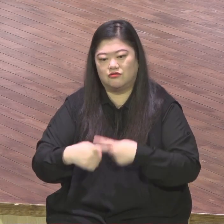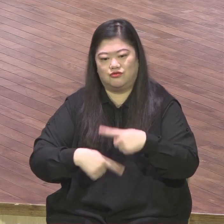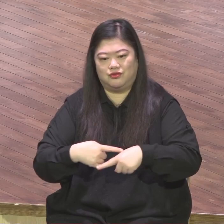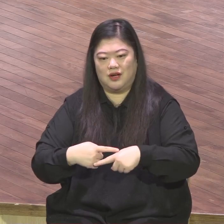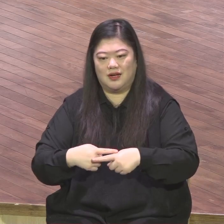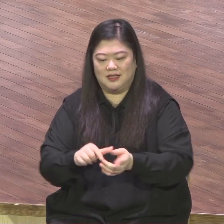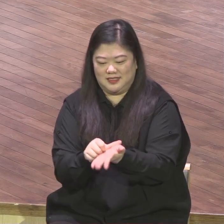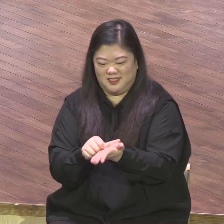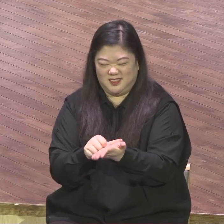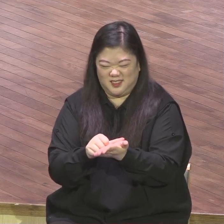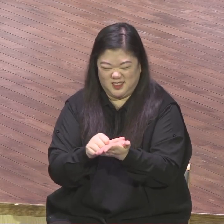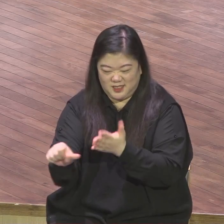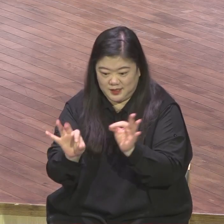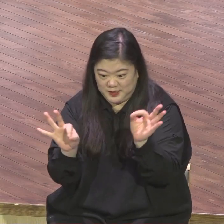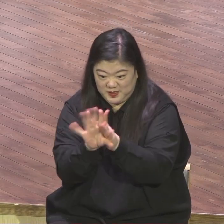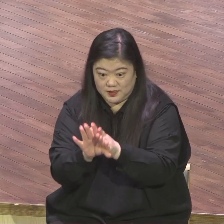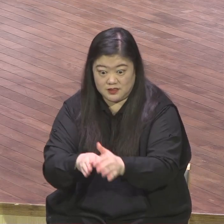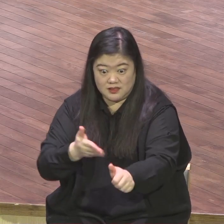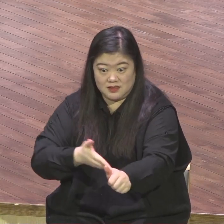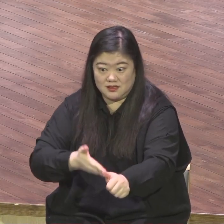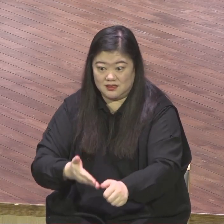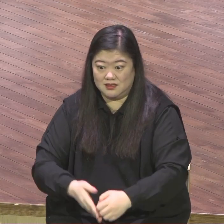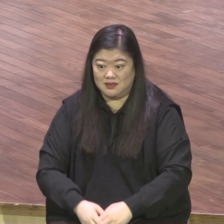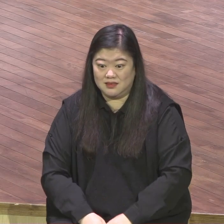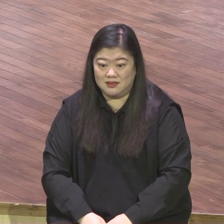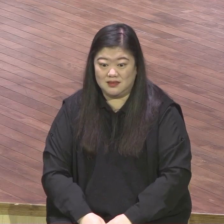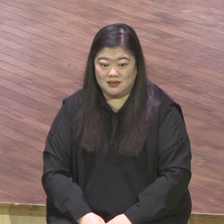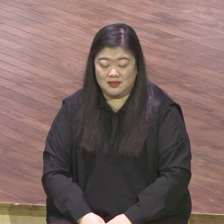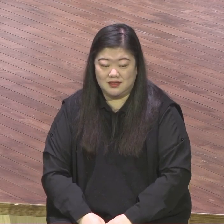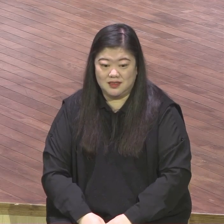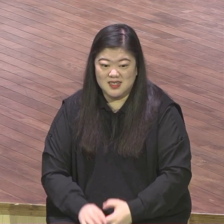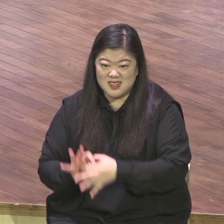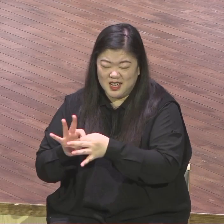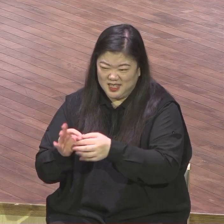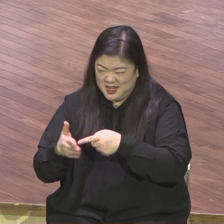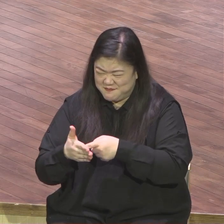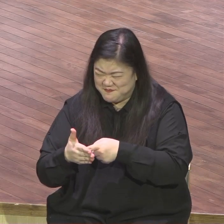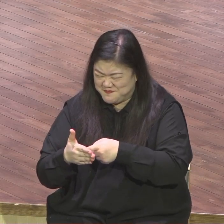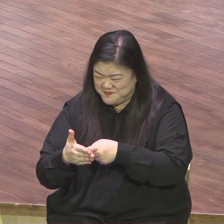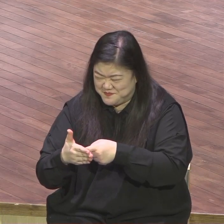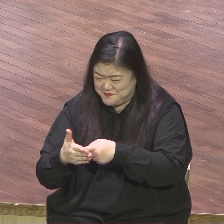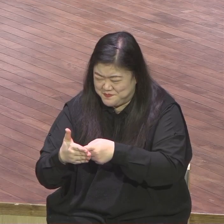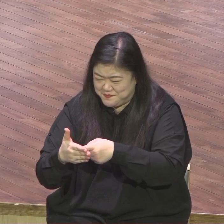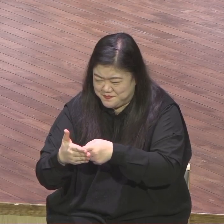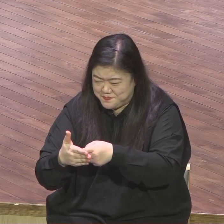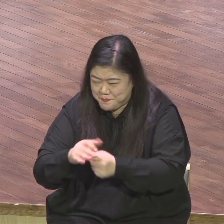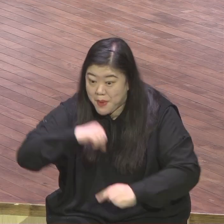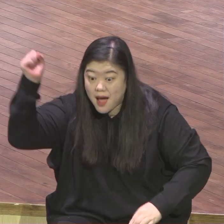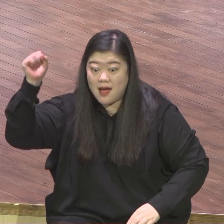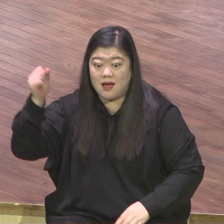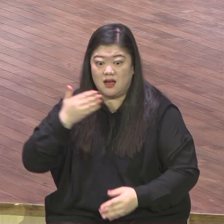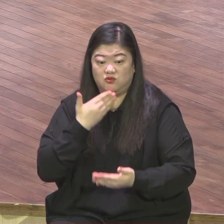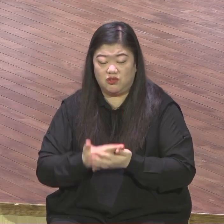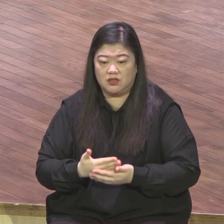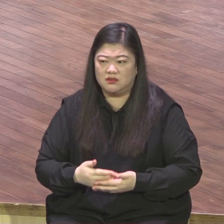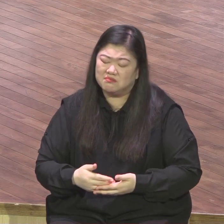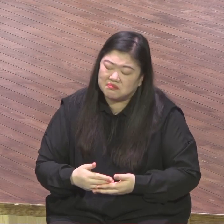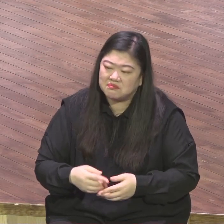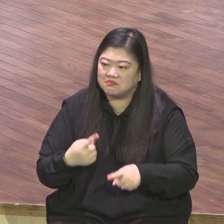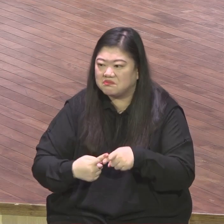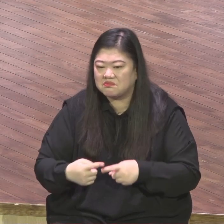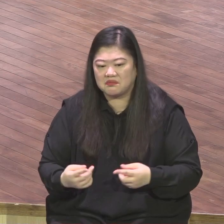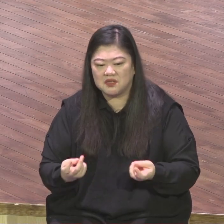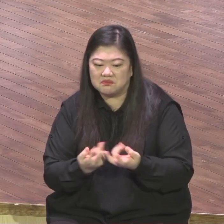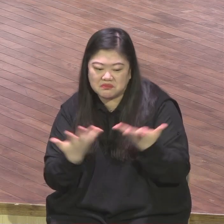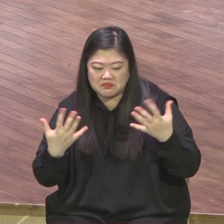사람이에요. 한 번도 나는 포기한 적이 한 번도 없어요. 끝까지 갑니다. 끝까지. 2023년 하나님께서 만국을 기업으로 얻게